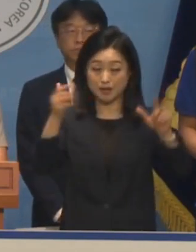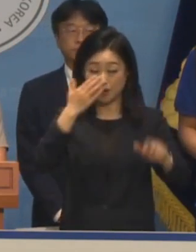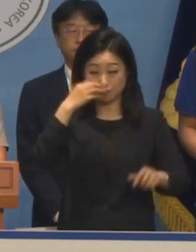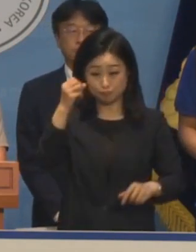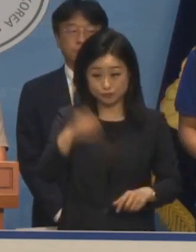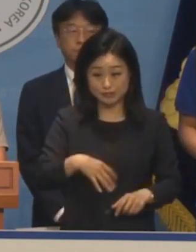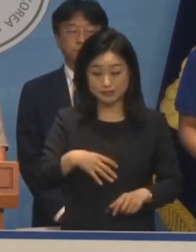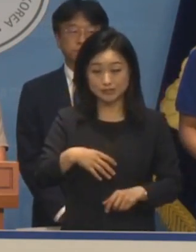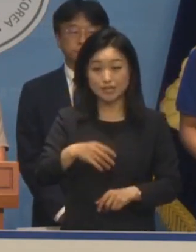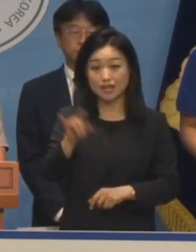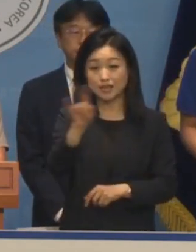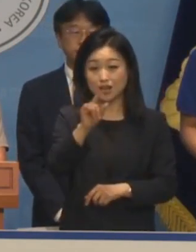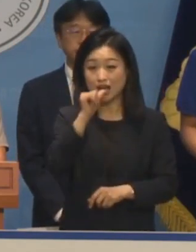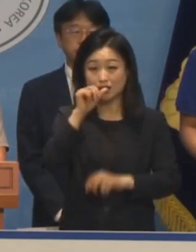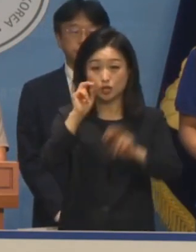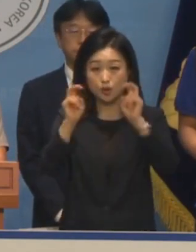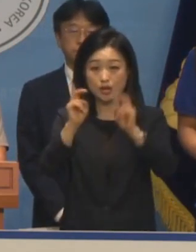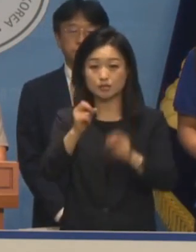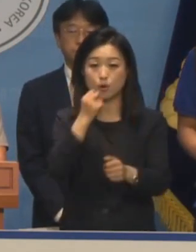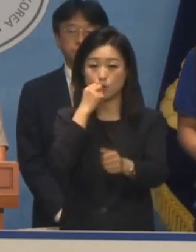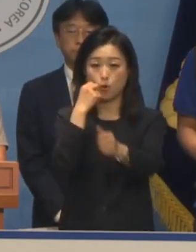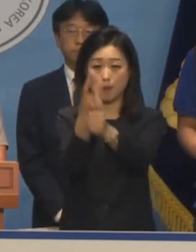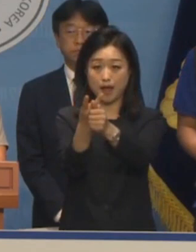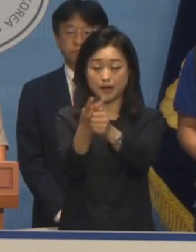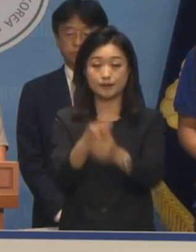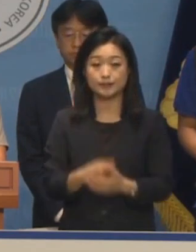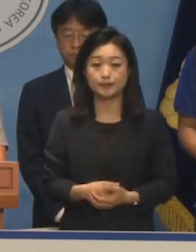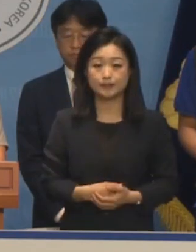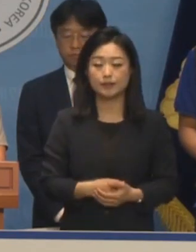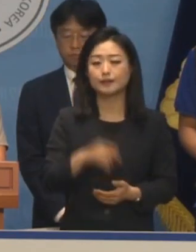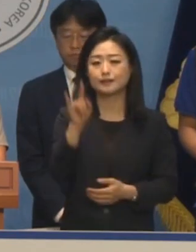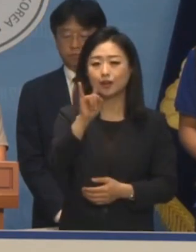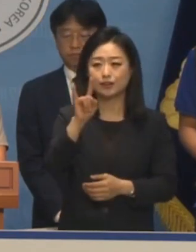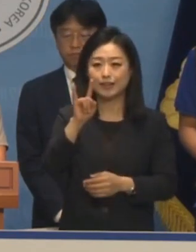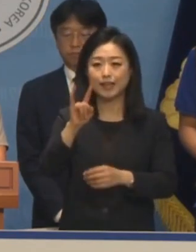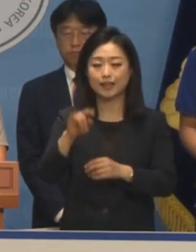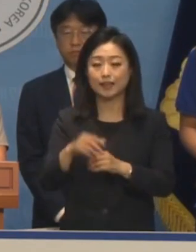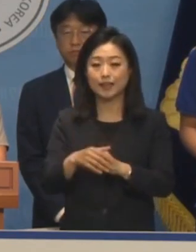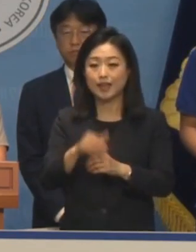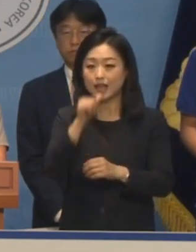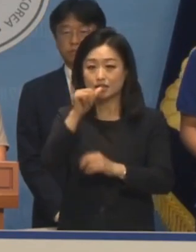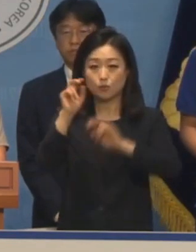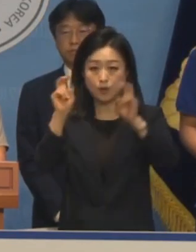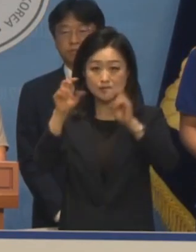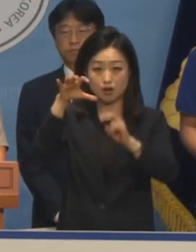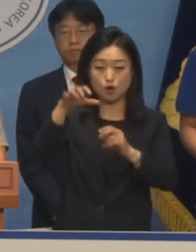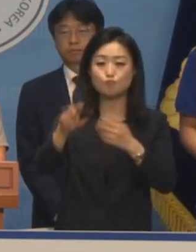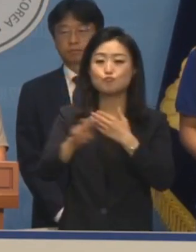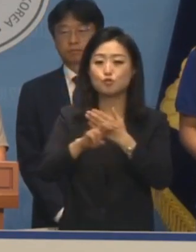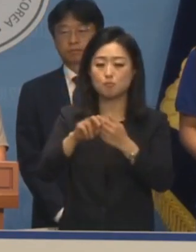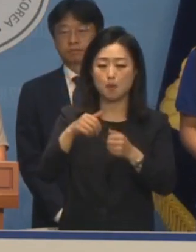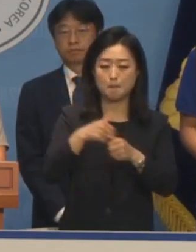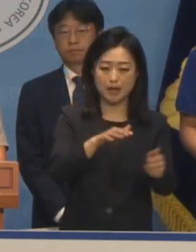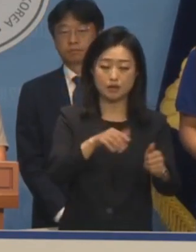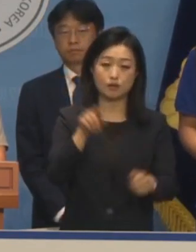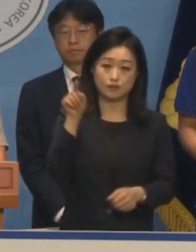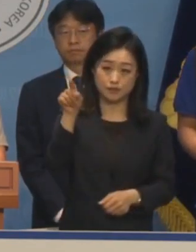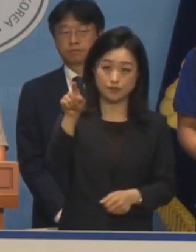파렴치한 현대제철의 횡포를 고발합니다 현대제철 순총 공장은 불법 파견 사업장입니다